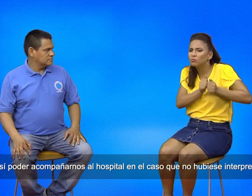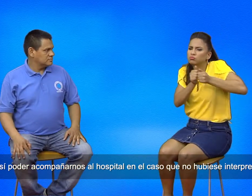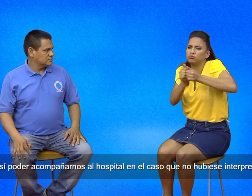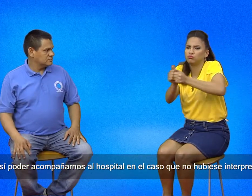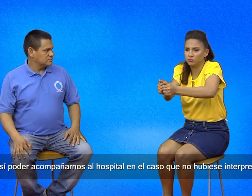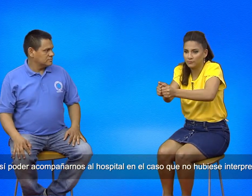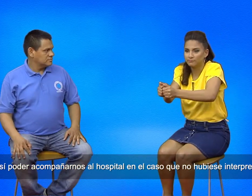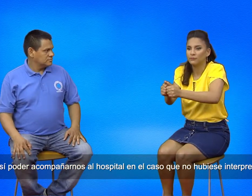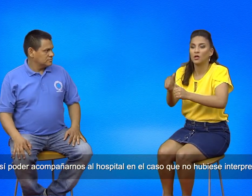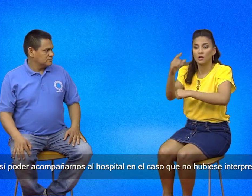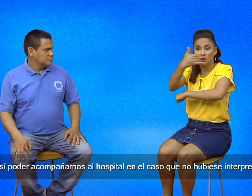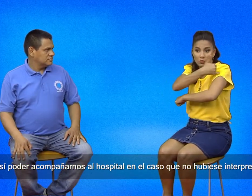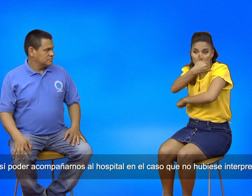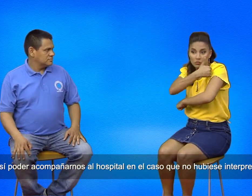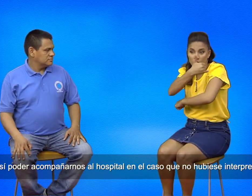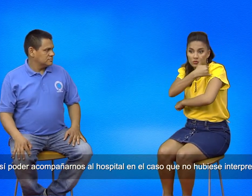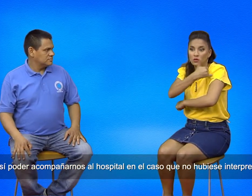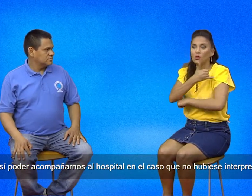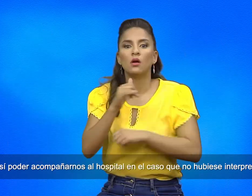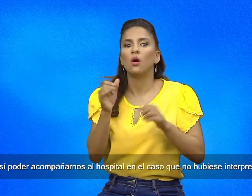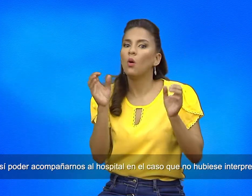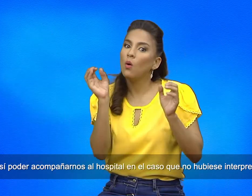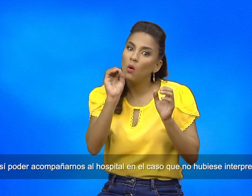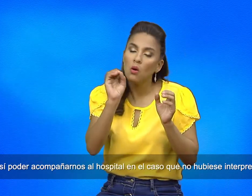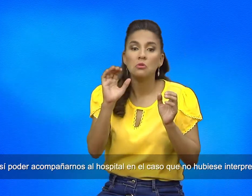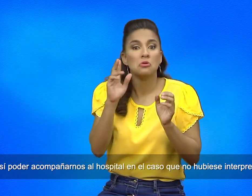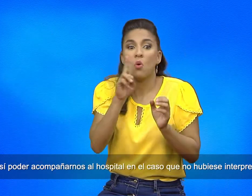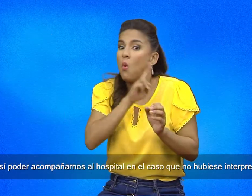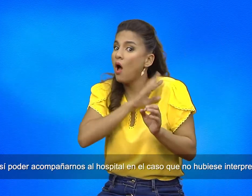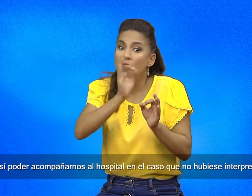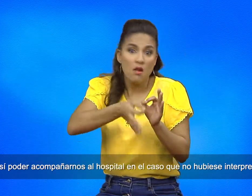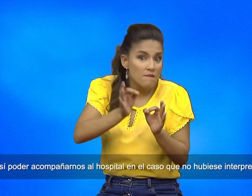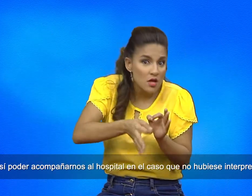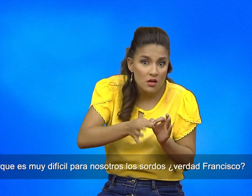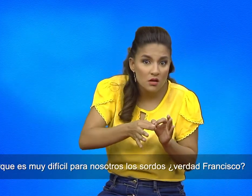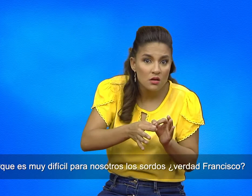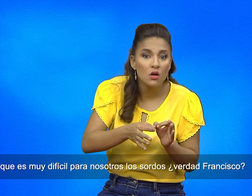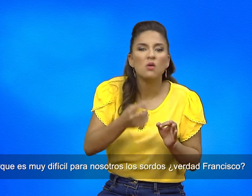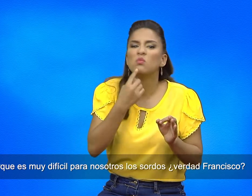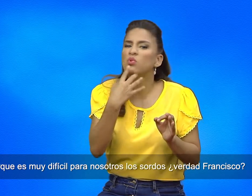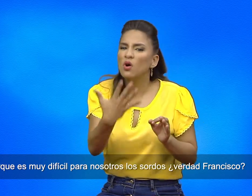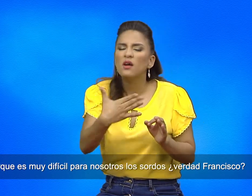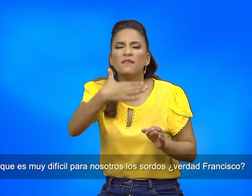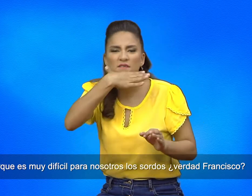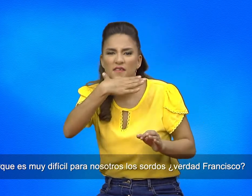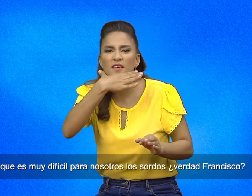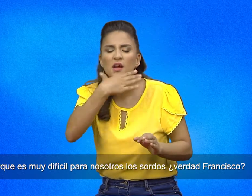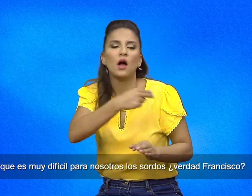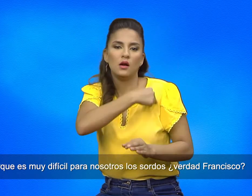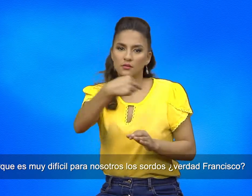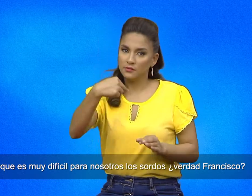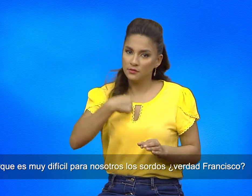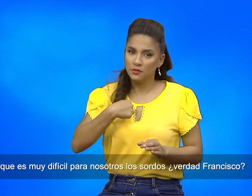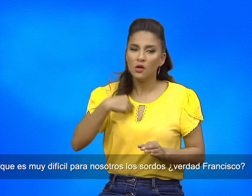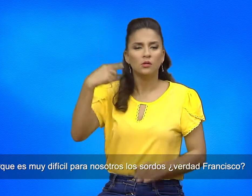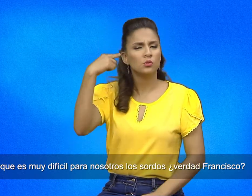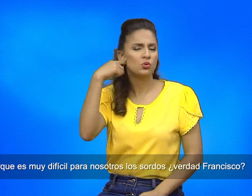pueden acompañarnos al hospital en el caso es que no hubiese intérprete porque es muy difícil para nosotros los